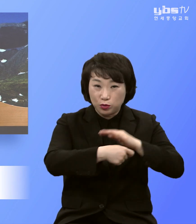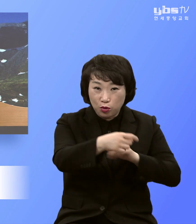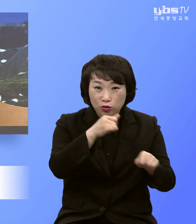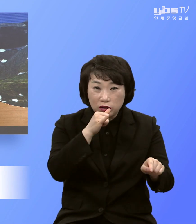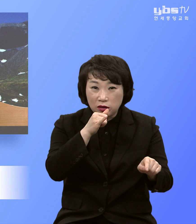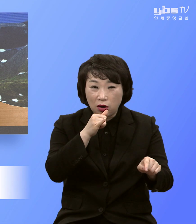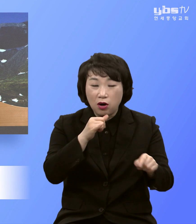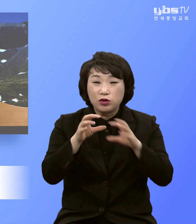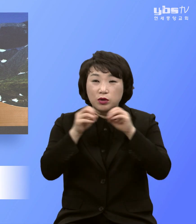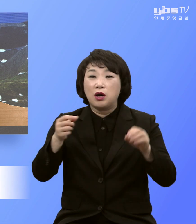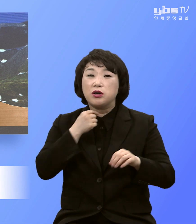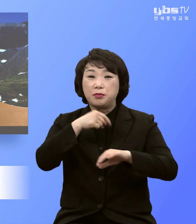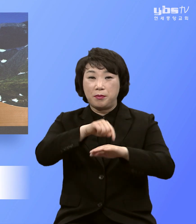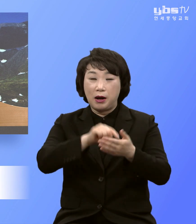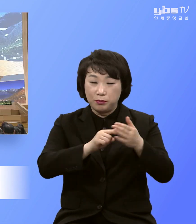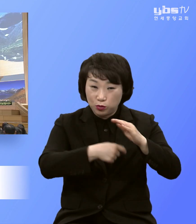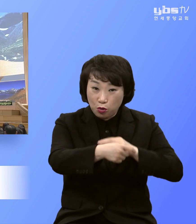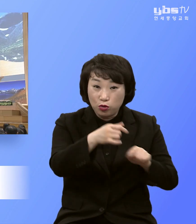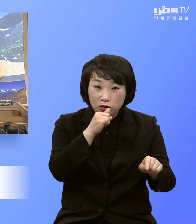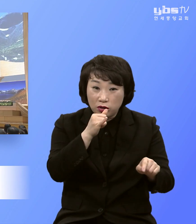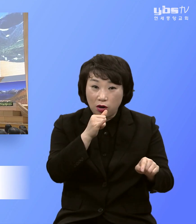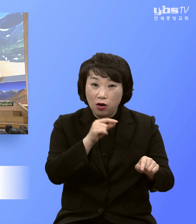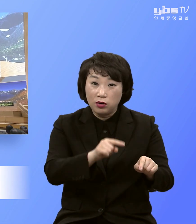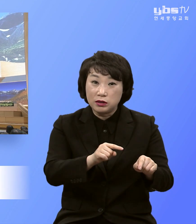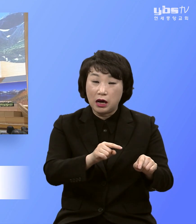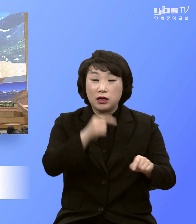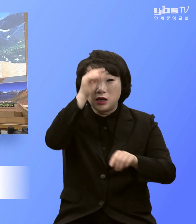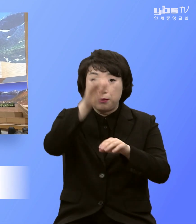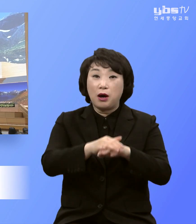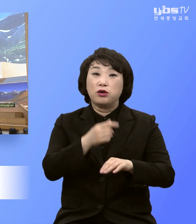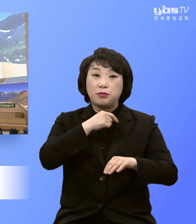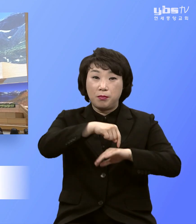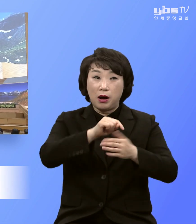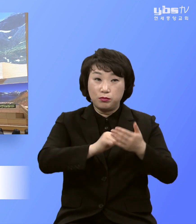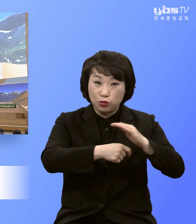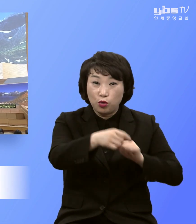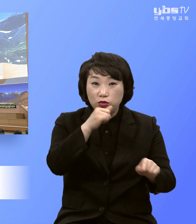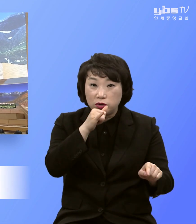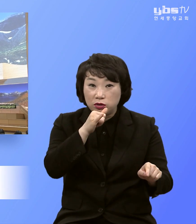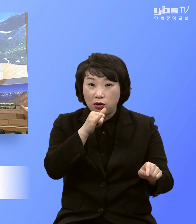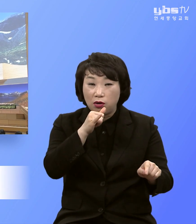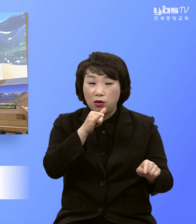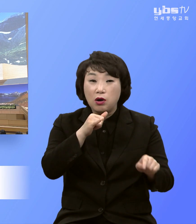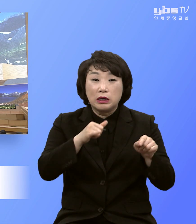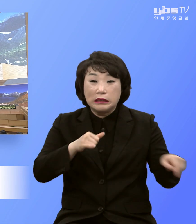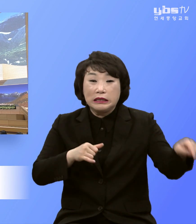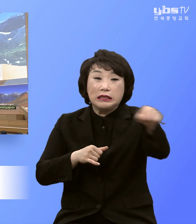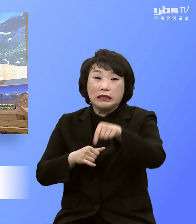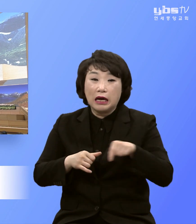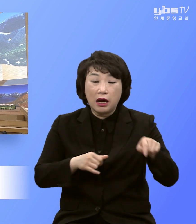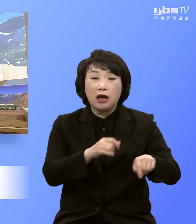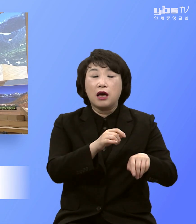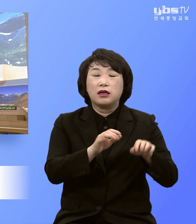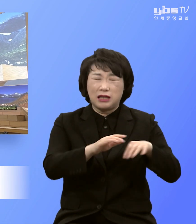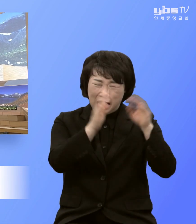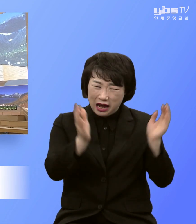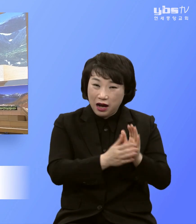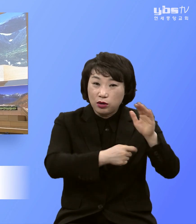도둑질하고, 전도할 마음을 도둑질하고, 예배할 마음을 도둑질하고, 이놈이 다 도둑질해